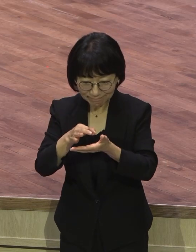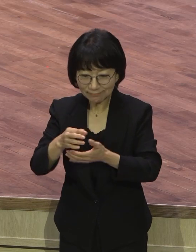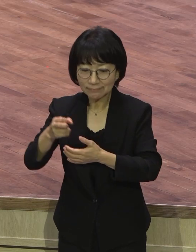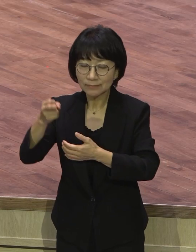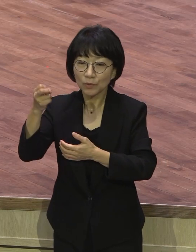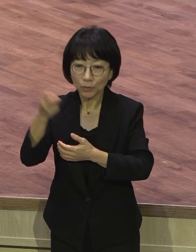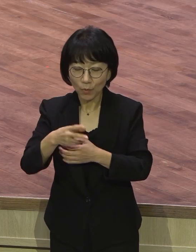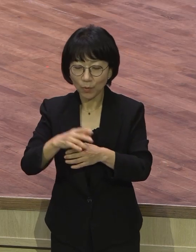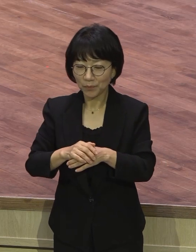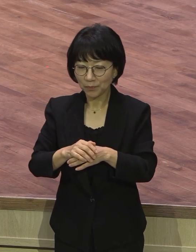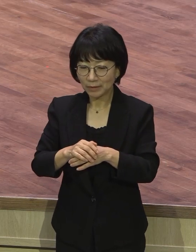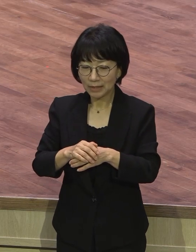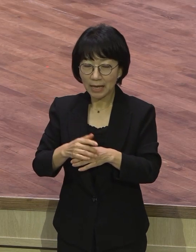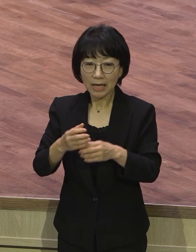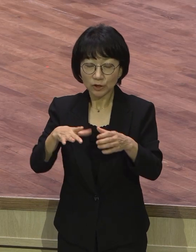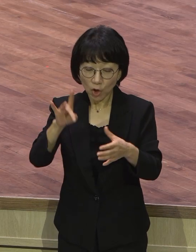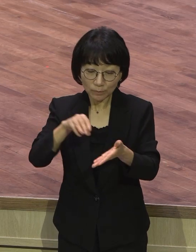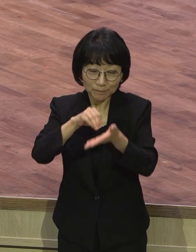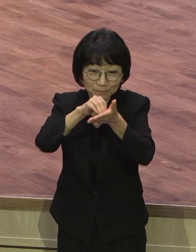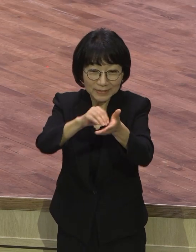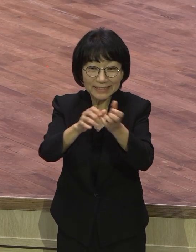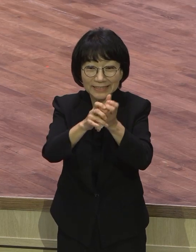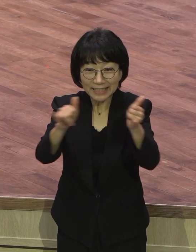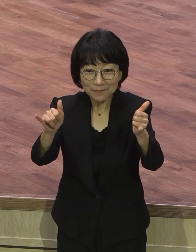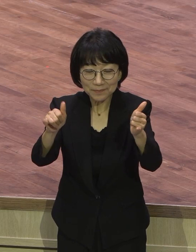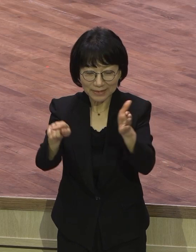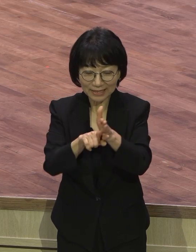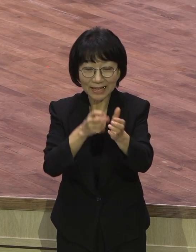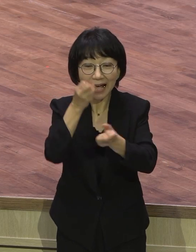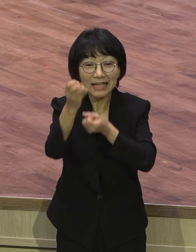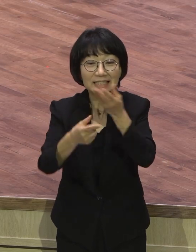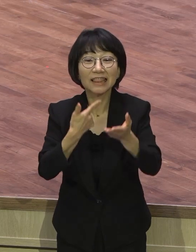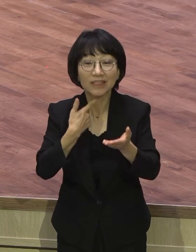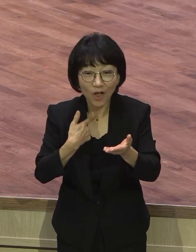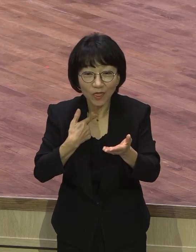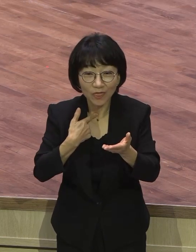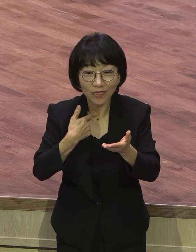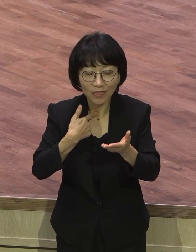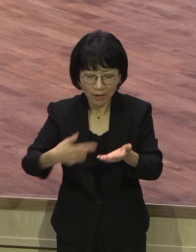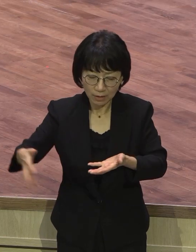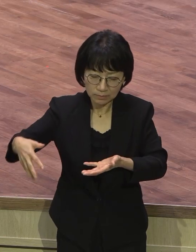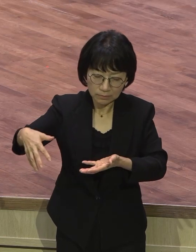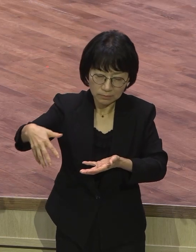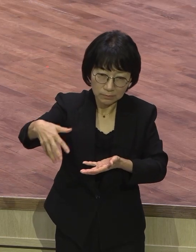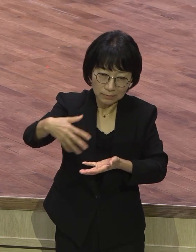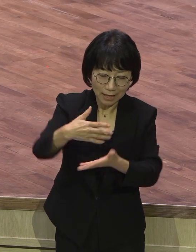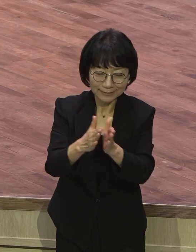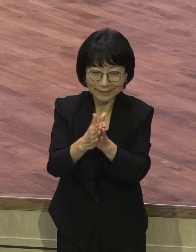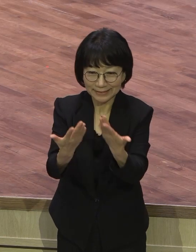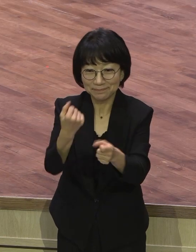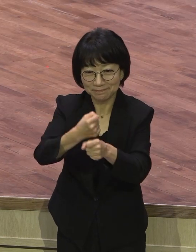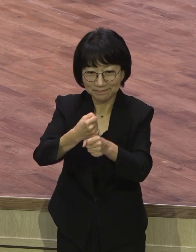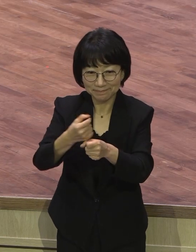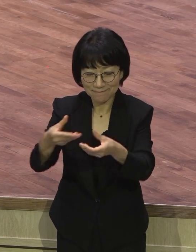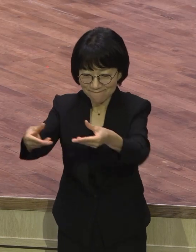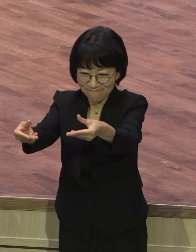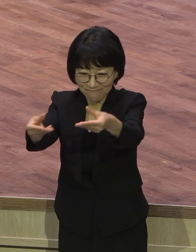간정은 내가 그 간정을 읽으면서 얼마나 한자도 빠지지 않고 읽으면서 은혜를 많이 받았어요. 야 우리